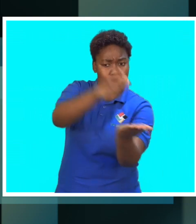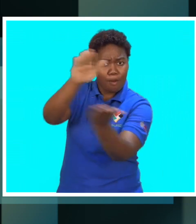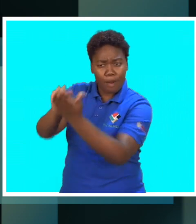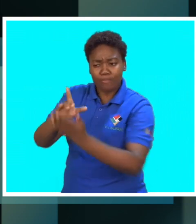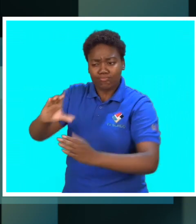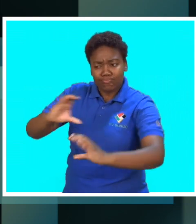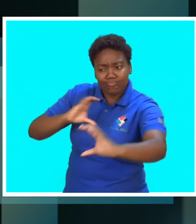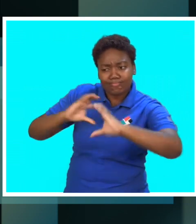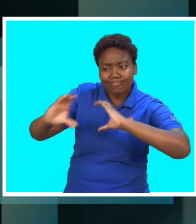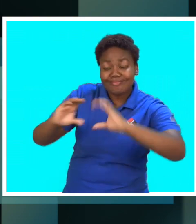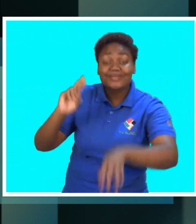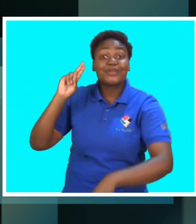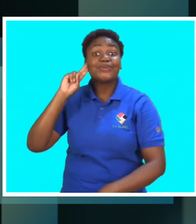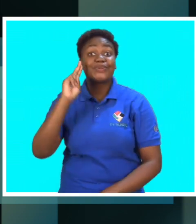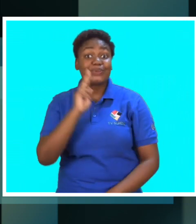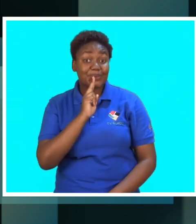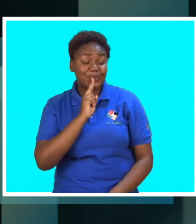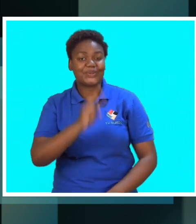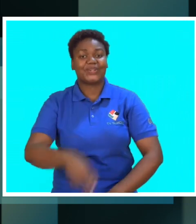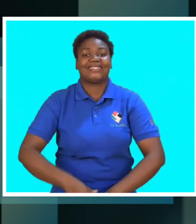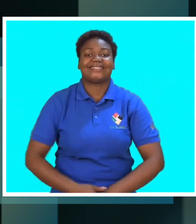aos serviços públicos.